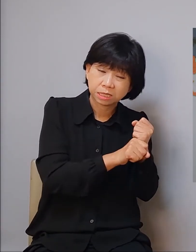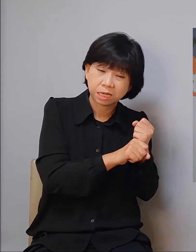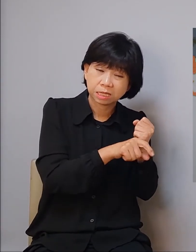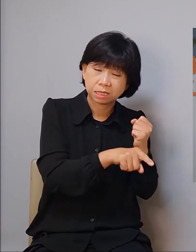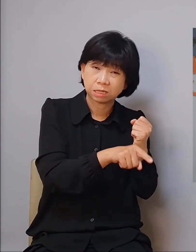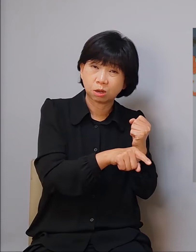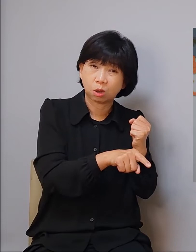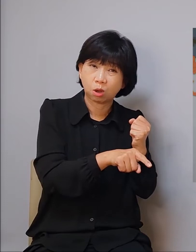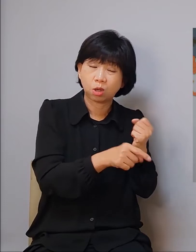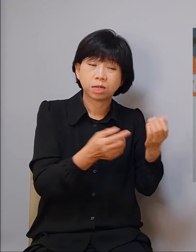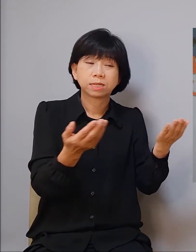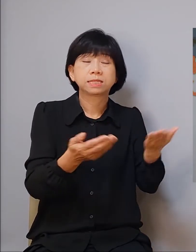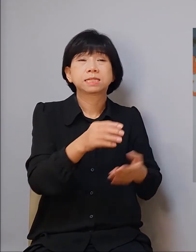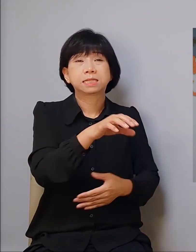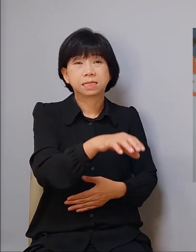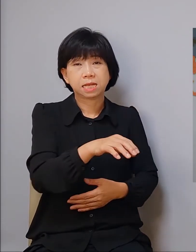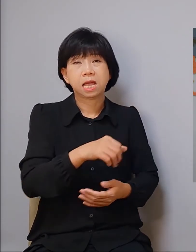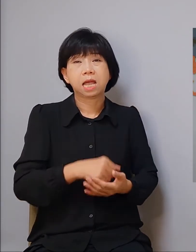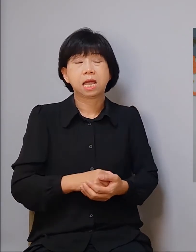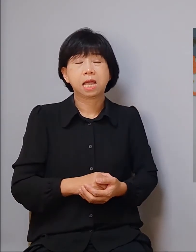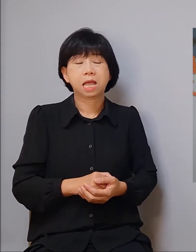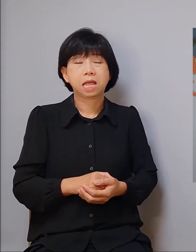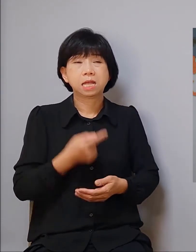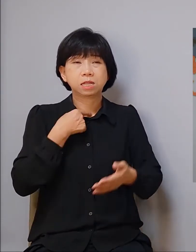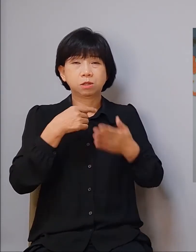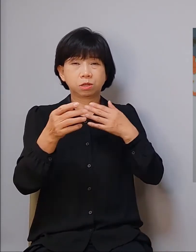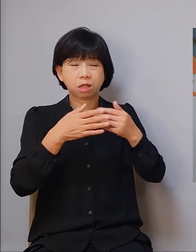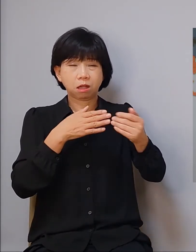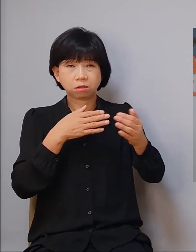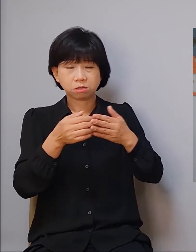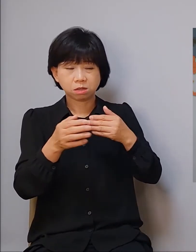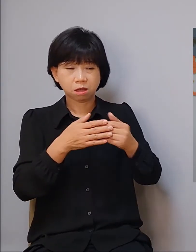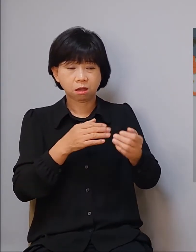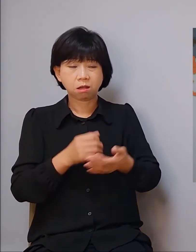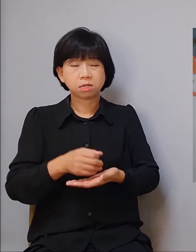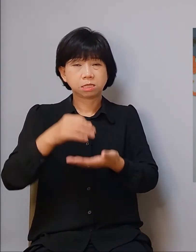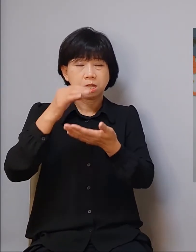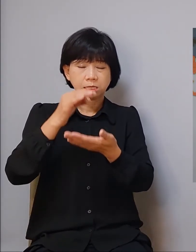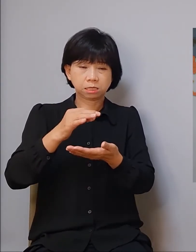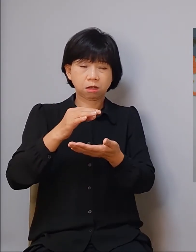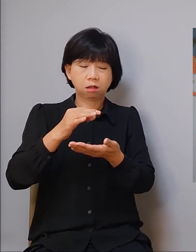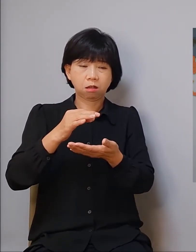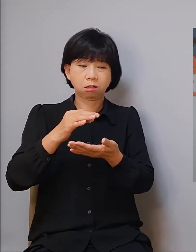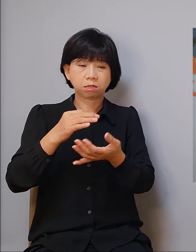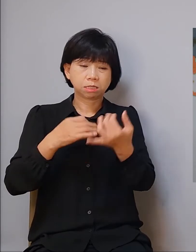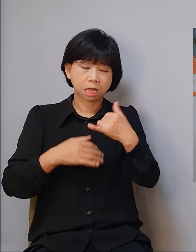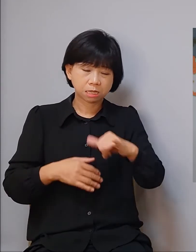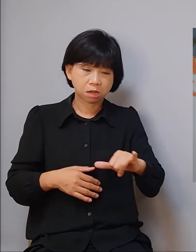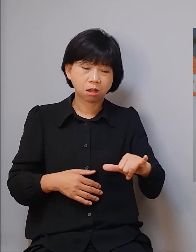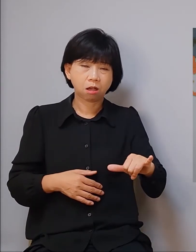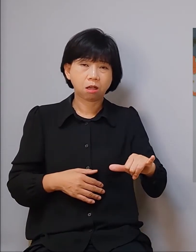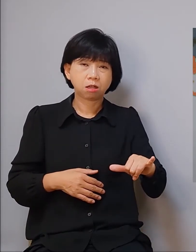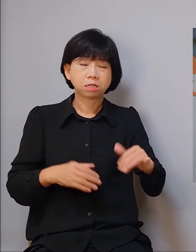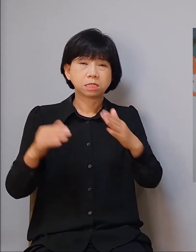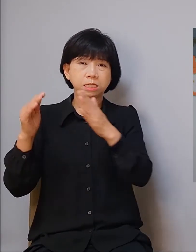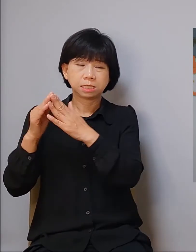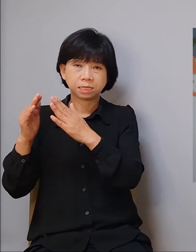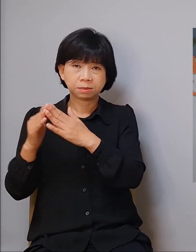직장, 커리어, 경력, 재정, 자녀,